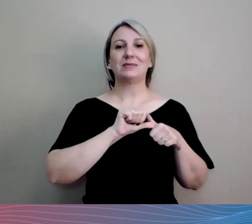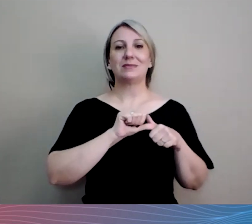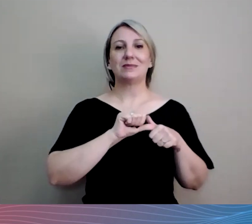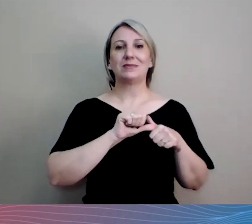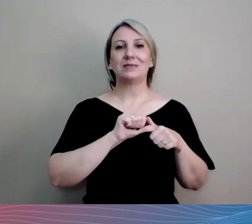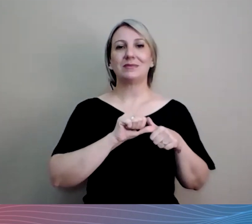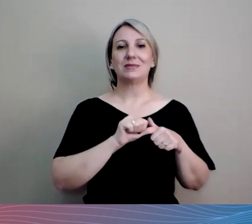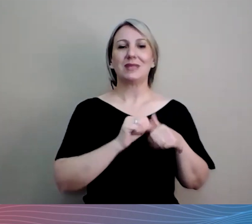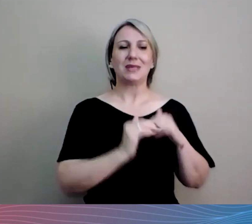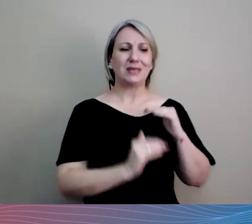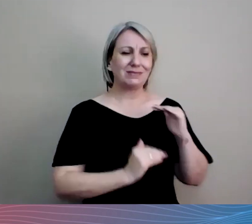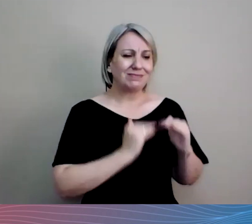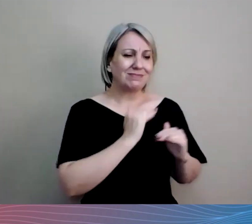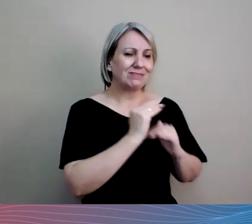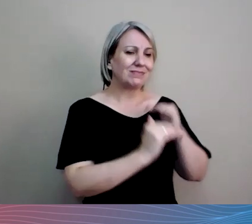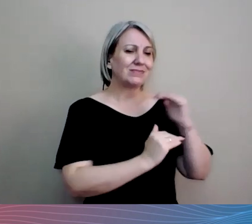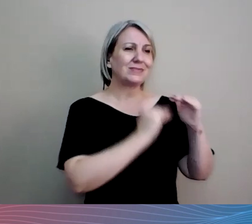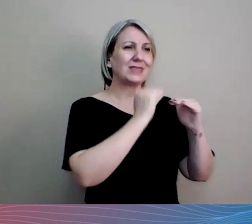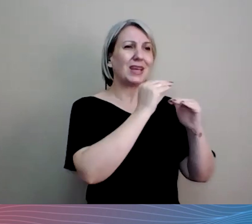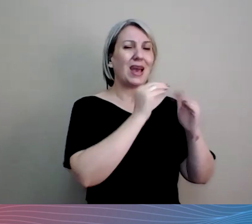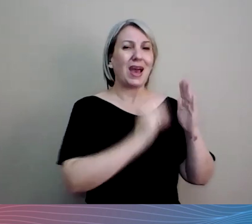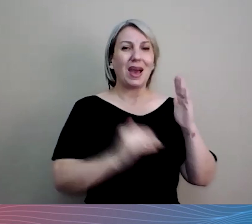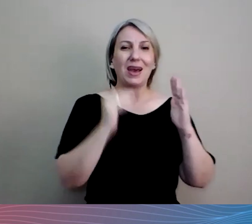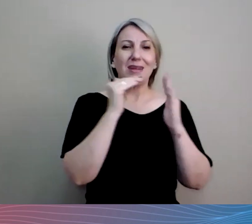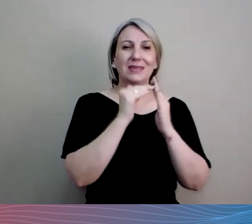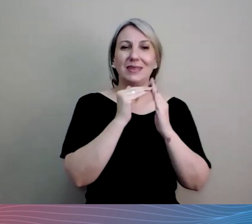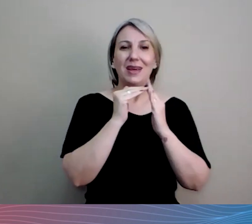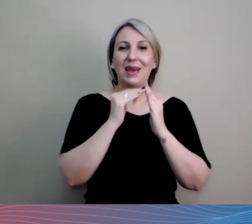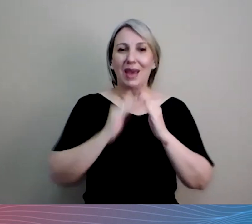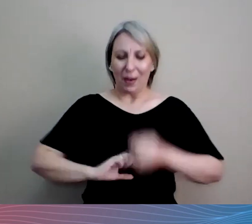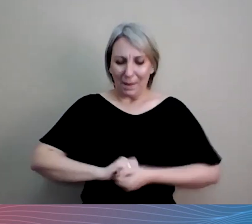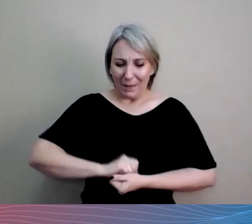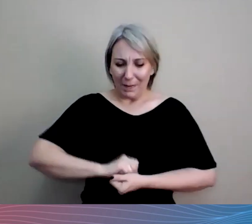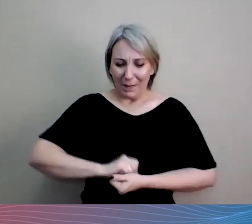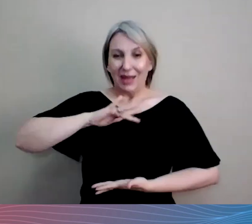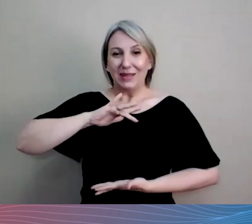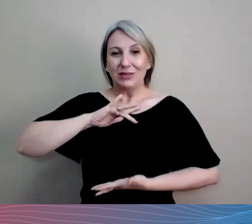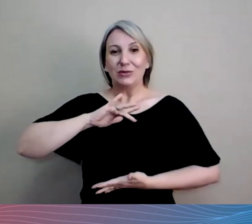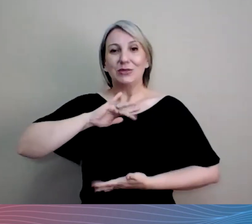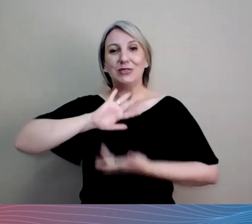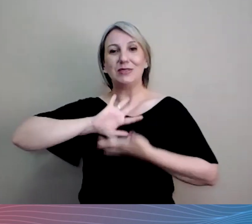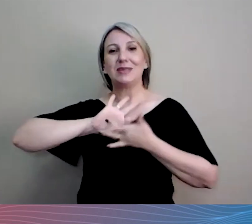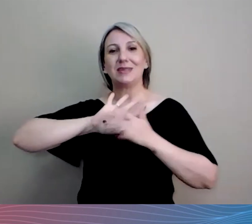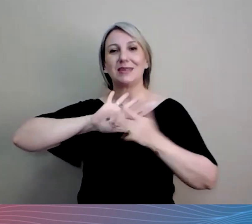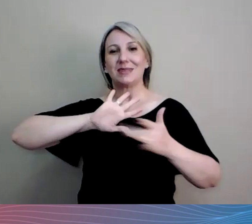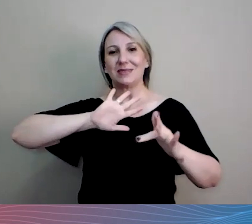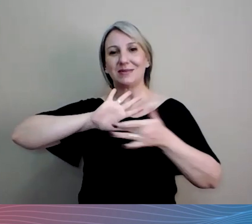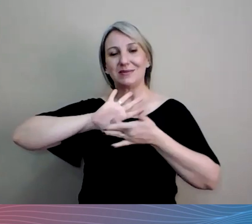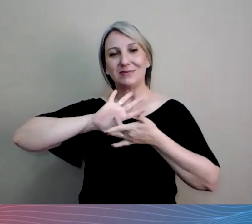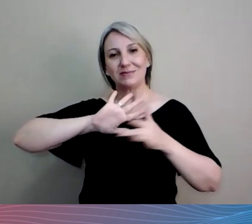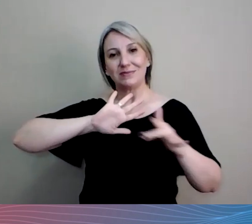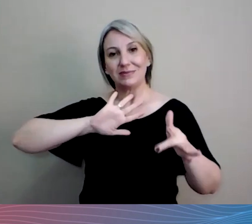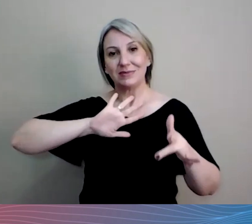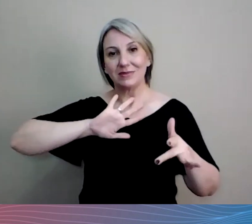a imagem daquele que o criou. Irmãos, o novo homem criado, né, segundo Deus.